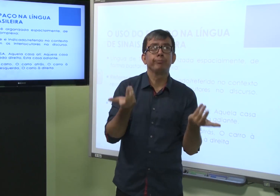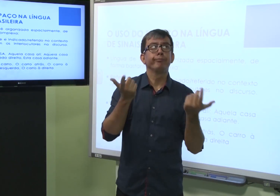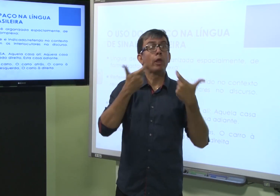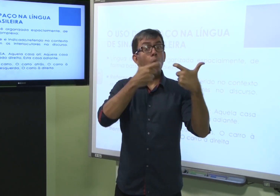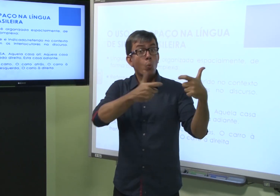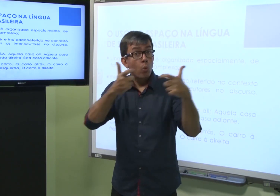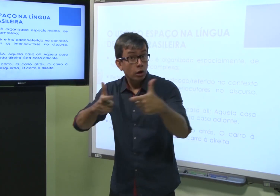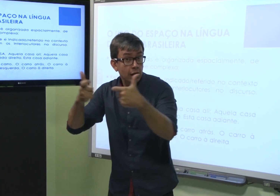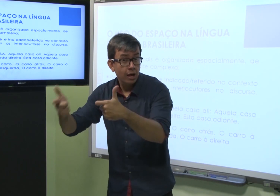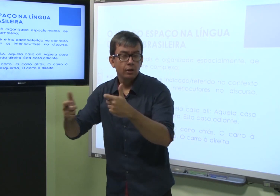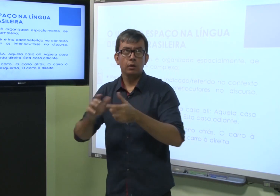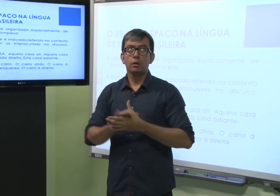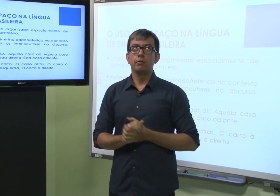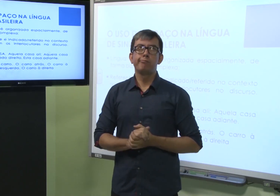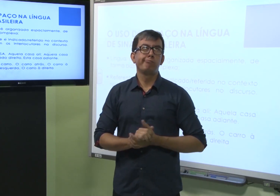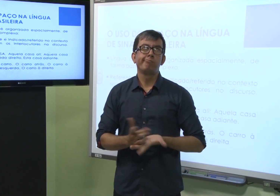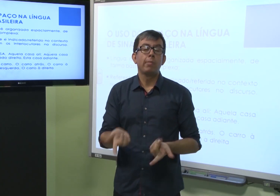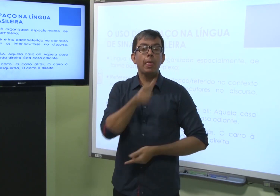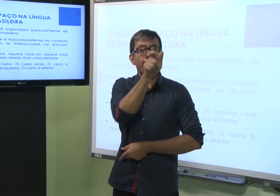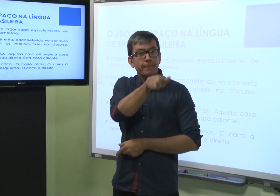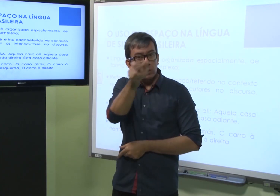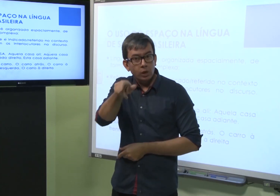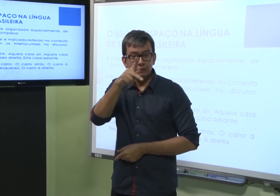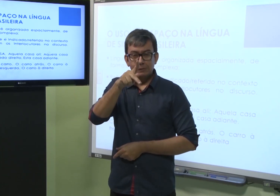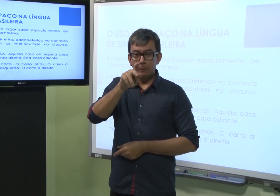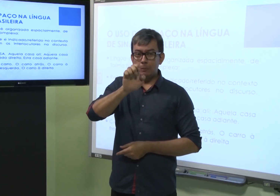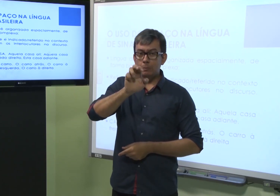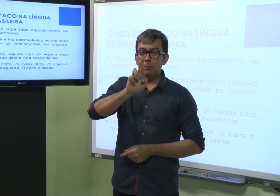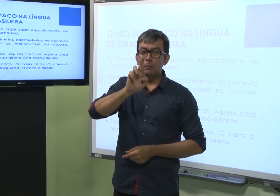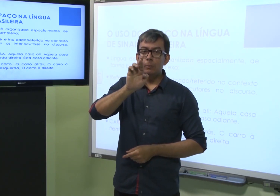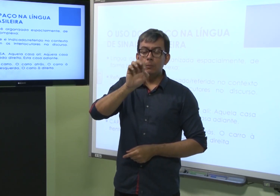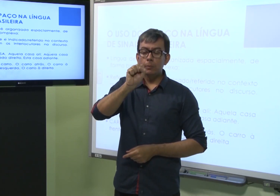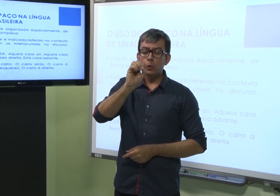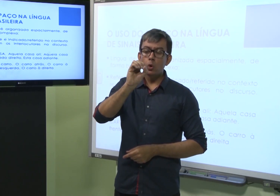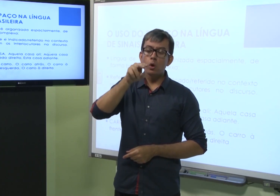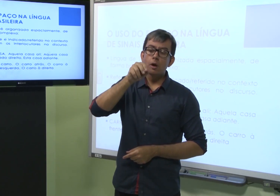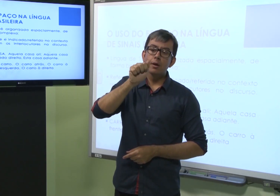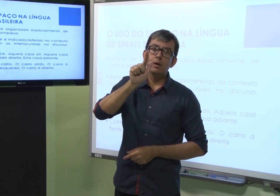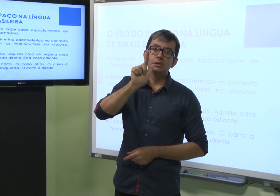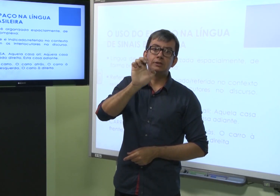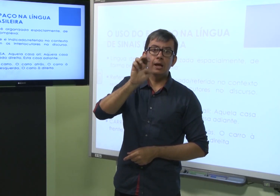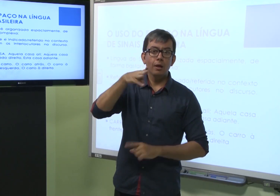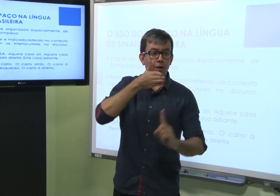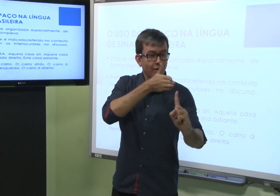eu posso fazer referência de lugar, referência de personagem.